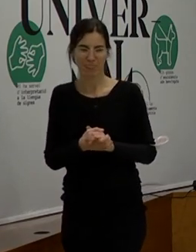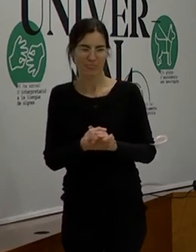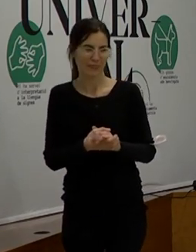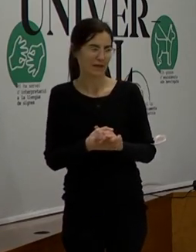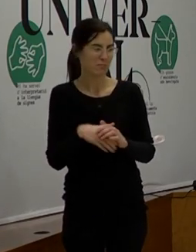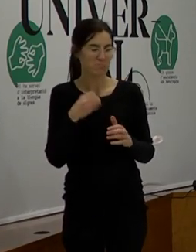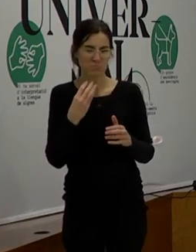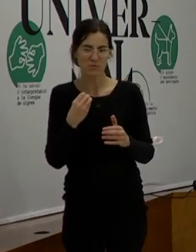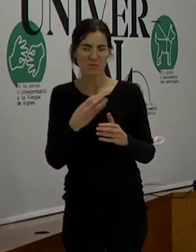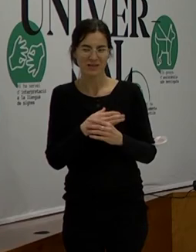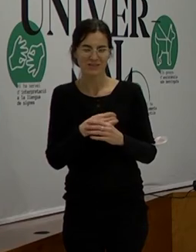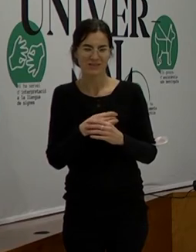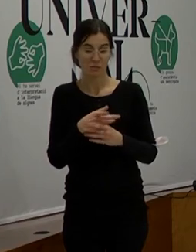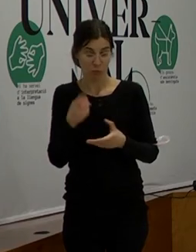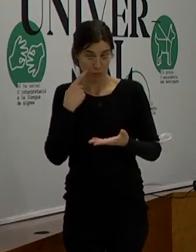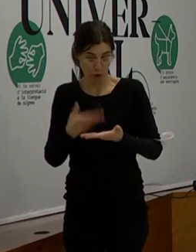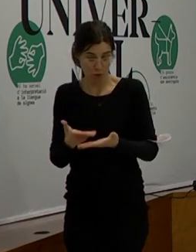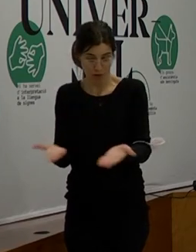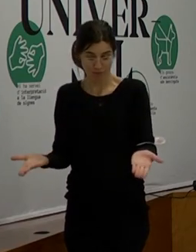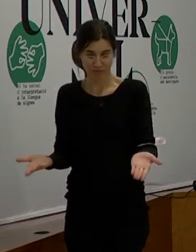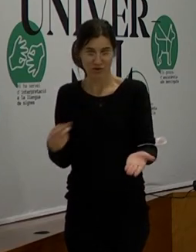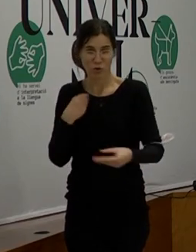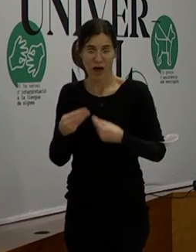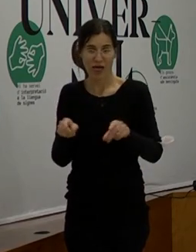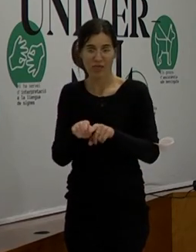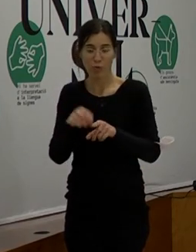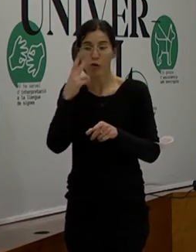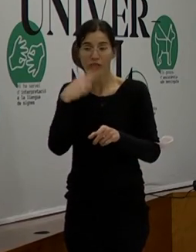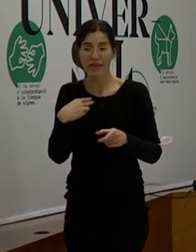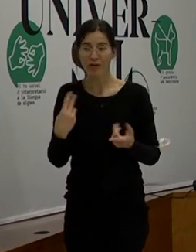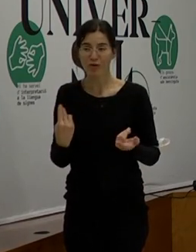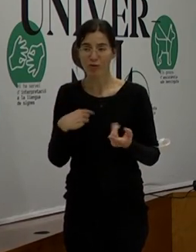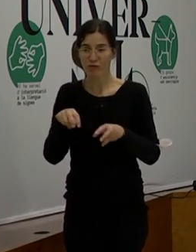muy bien, tío. Però prova-ho. Fes de ciego,